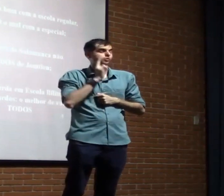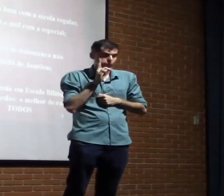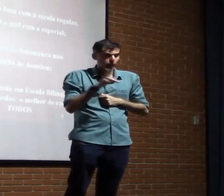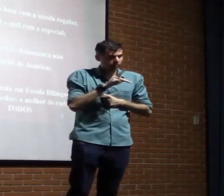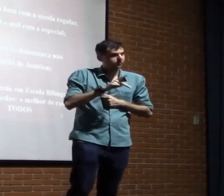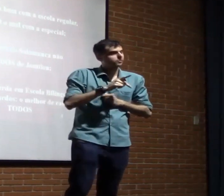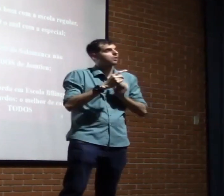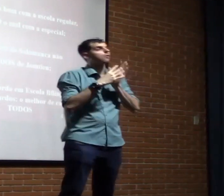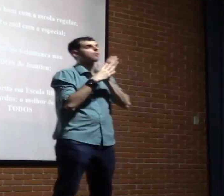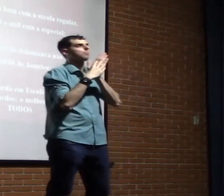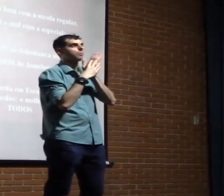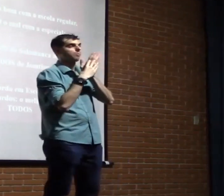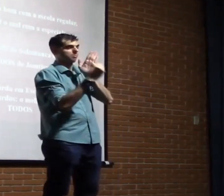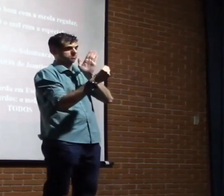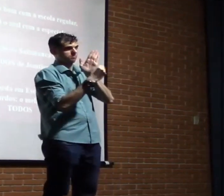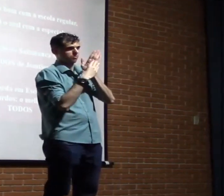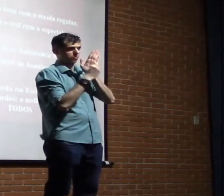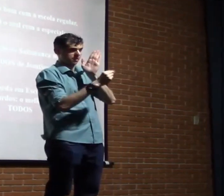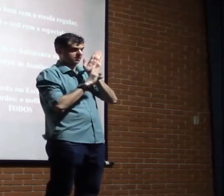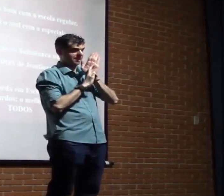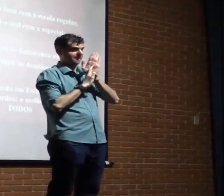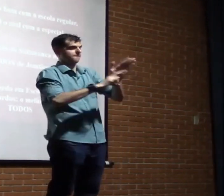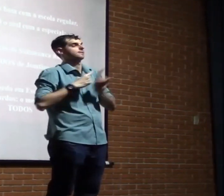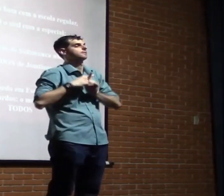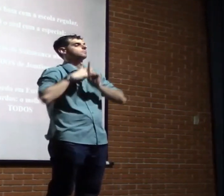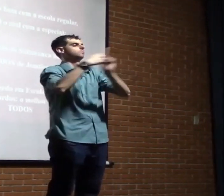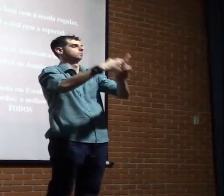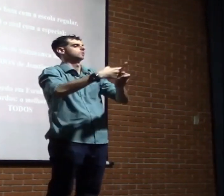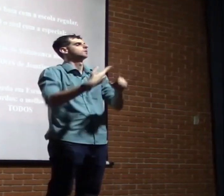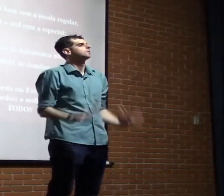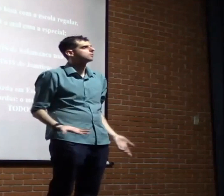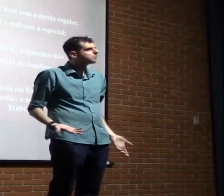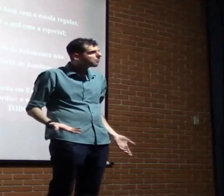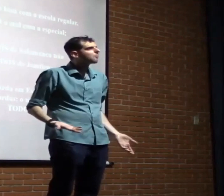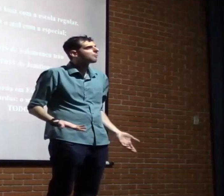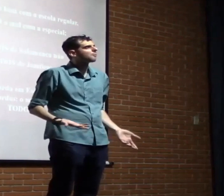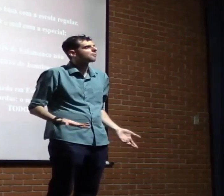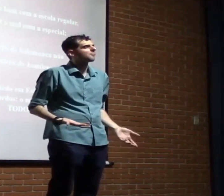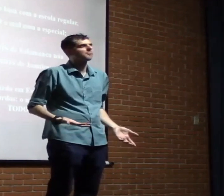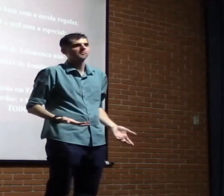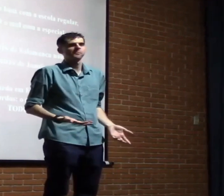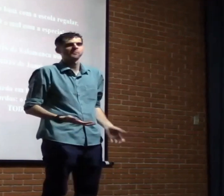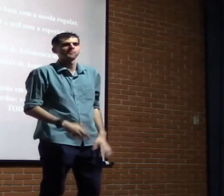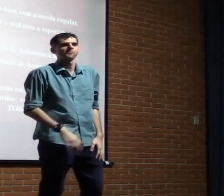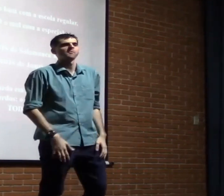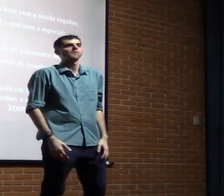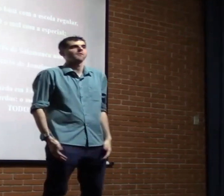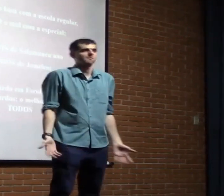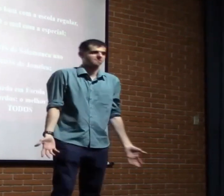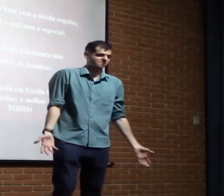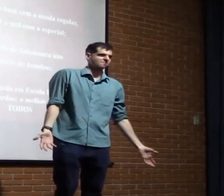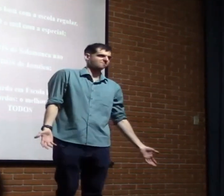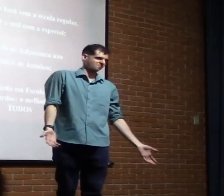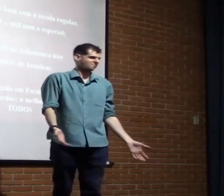dessa realidade, né? Ainda realmente um modelo positivo como o profissional surdo,